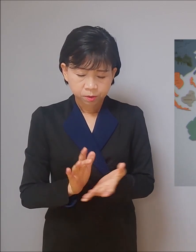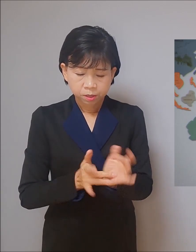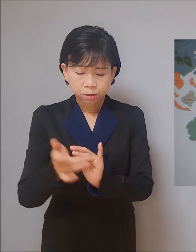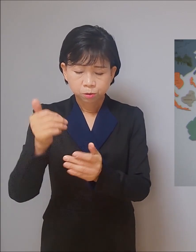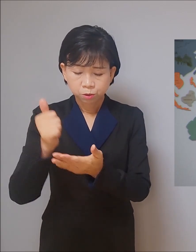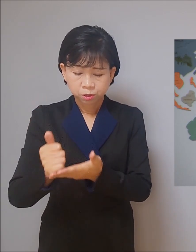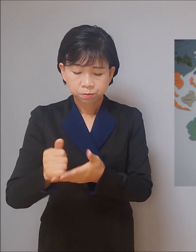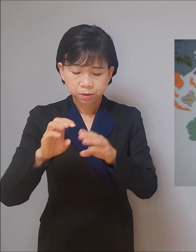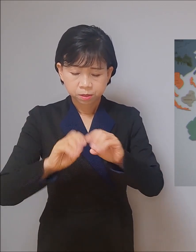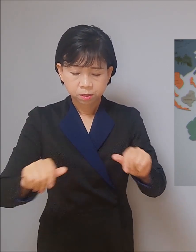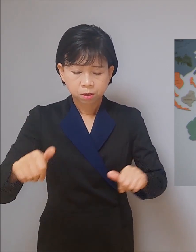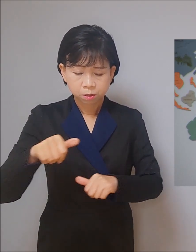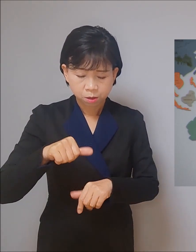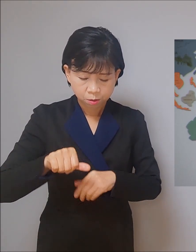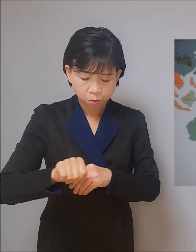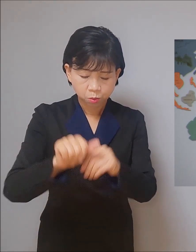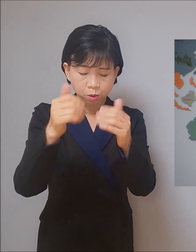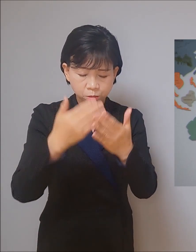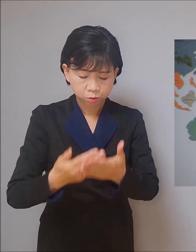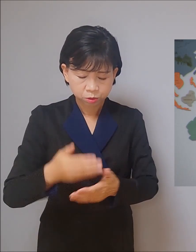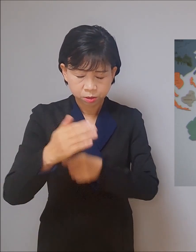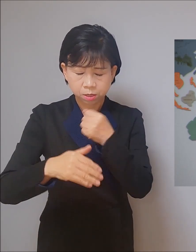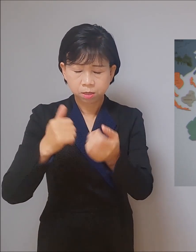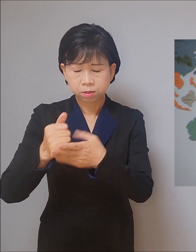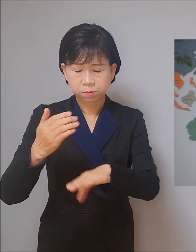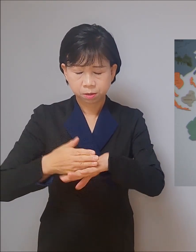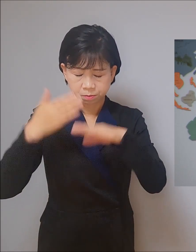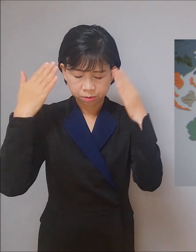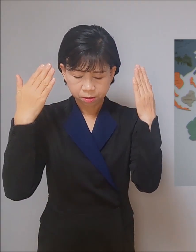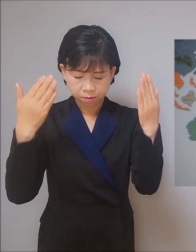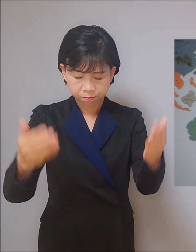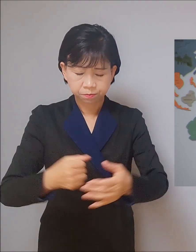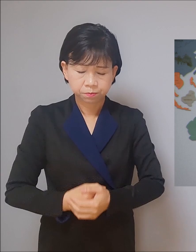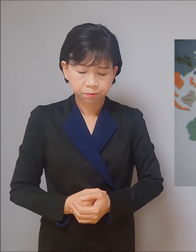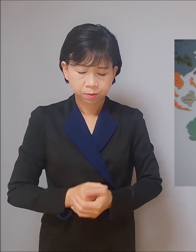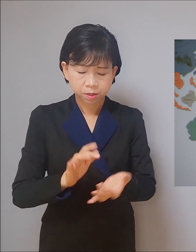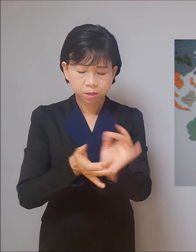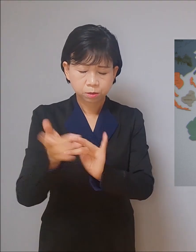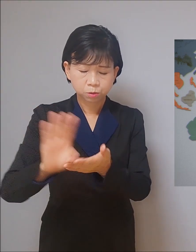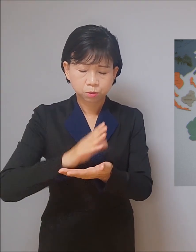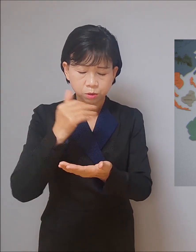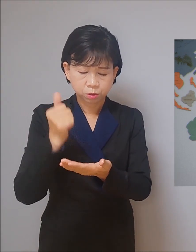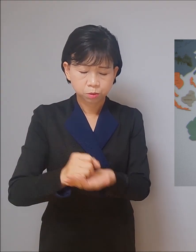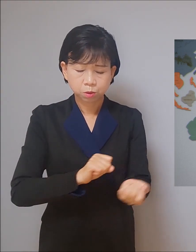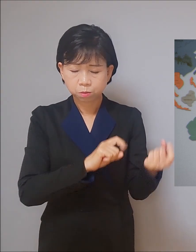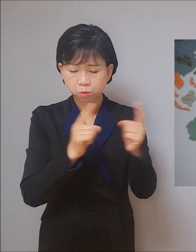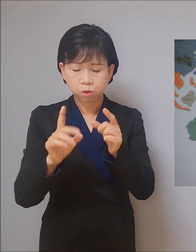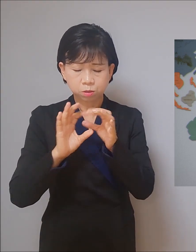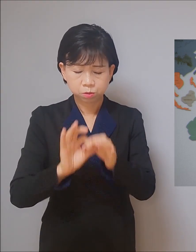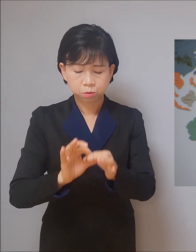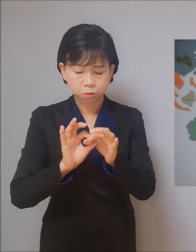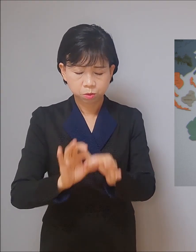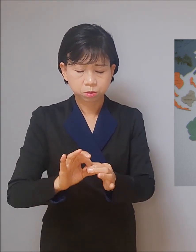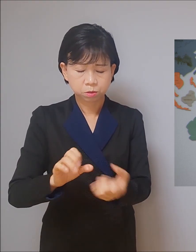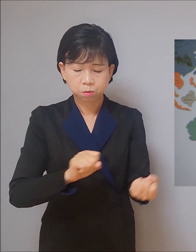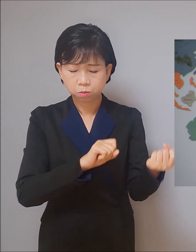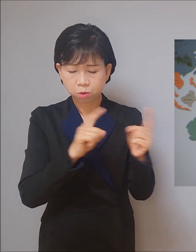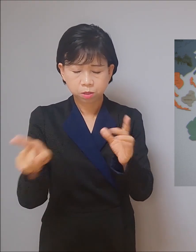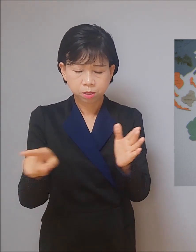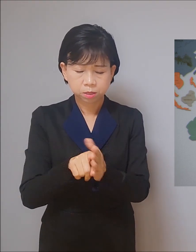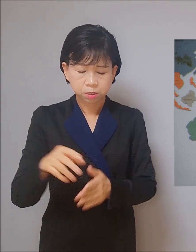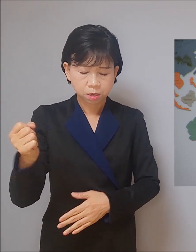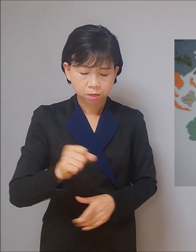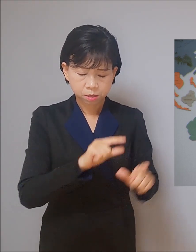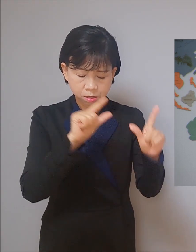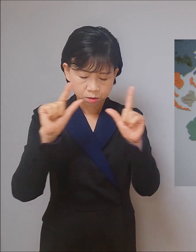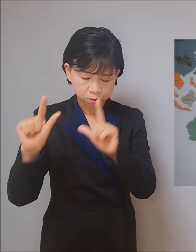예수님을 이 땅에 보내주셔서 하나님 너무 감사합니다. 예수 그리스도의 부활을 통하여서 부활 신앙을